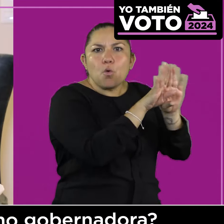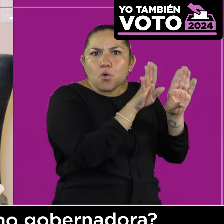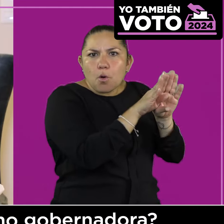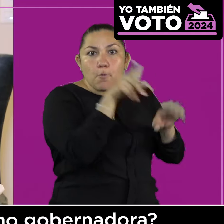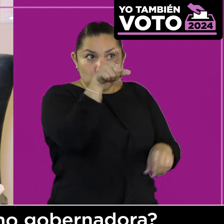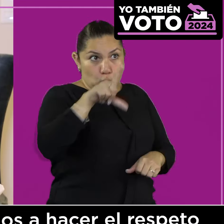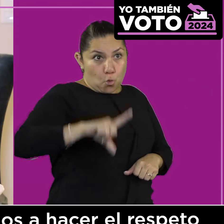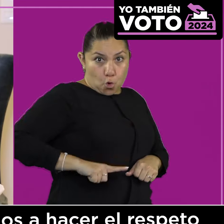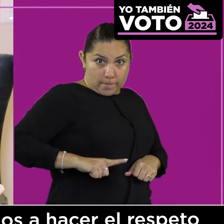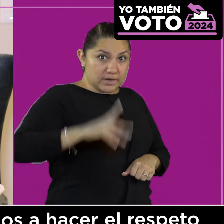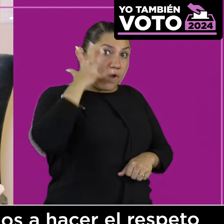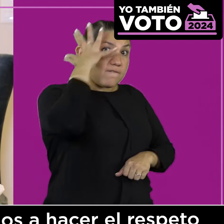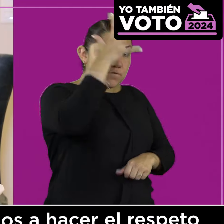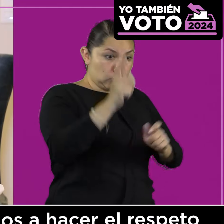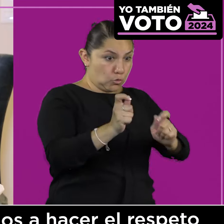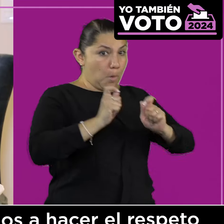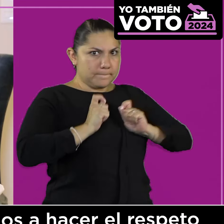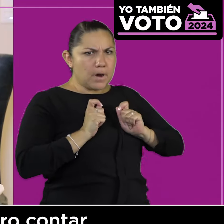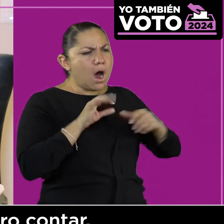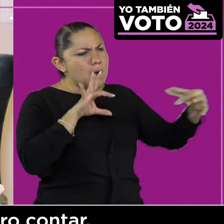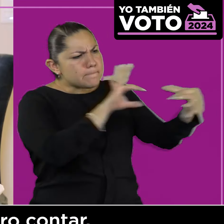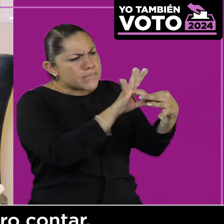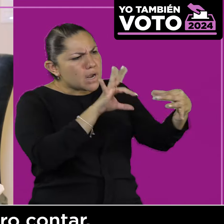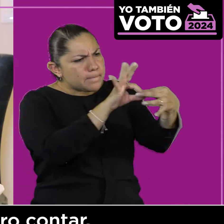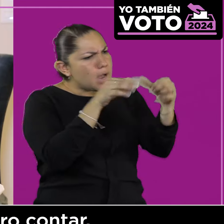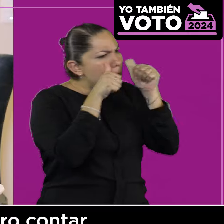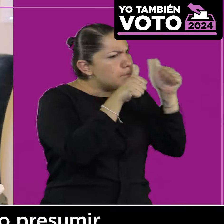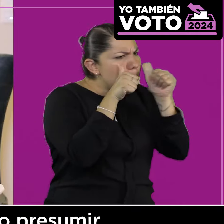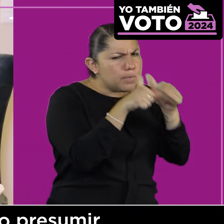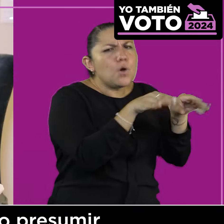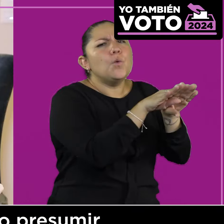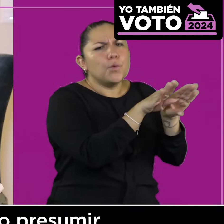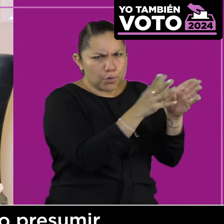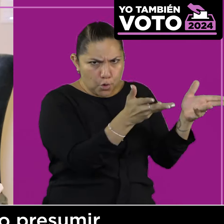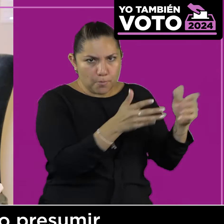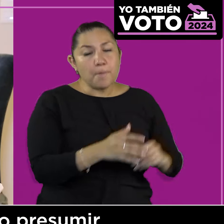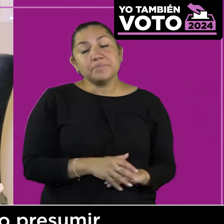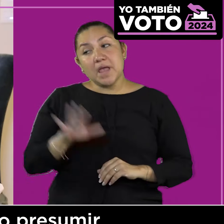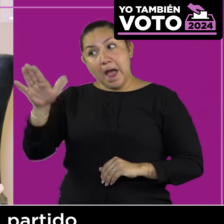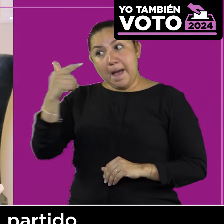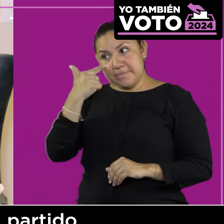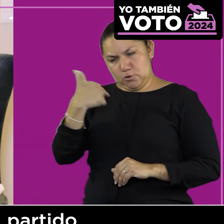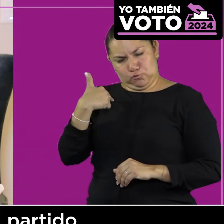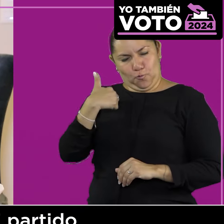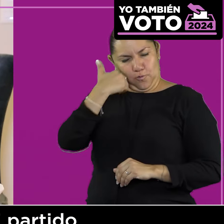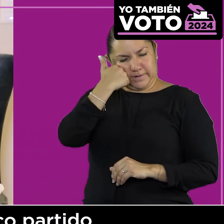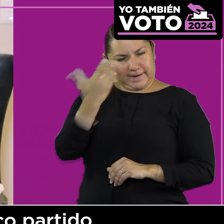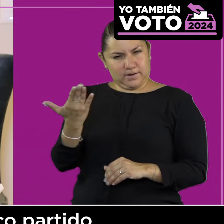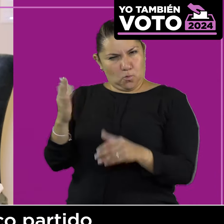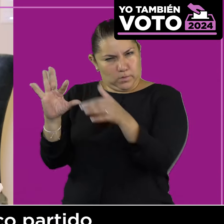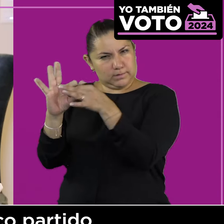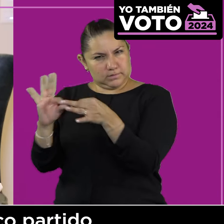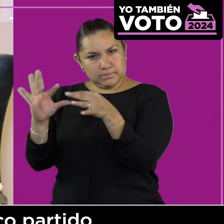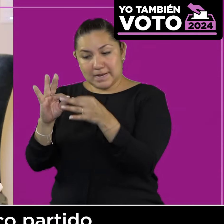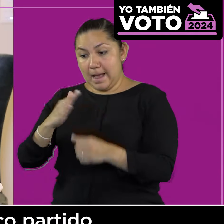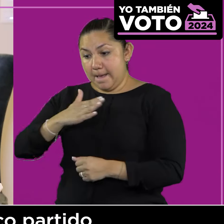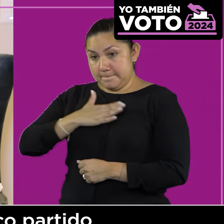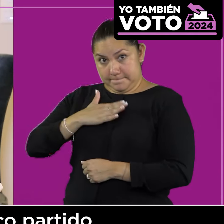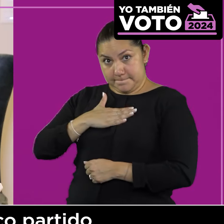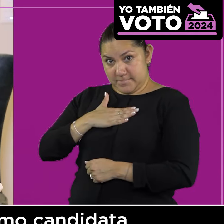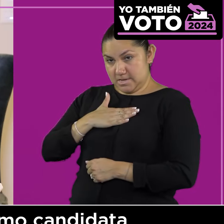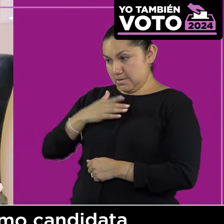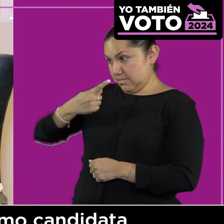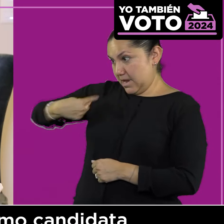gobernadora bueno primero vamos a hacer el respeto y te quiero contar y te quiero presumir que mi partido es el único